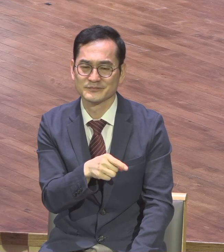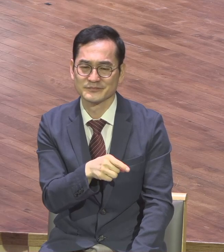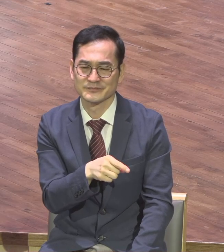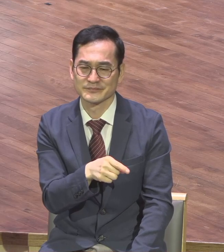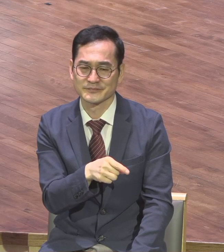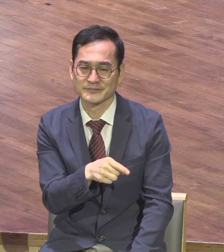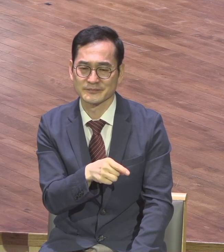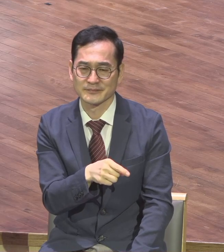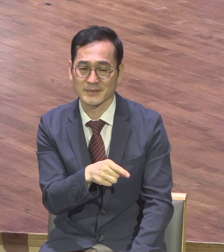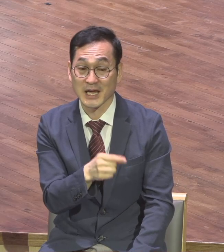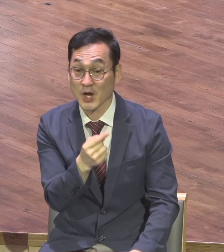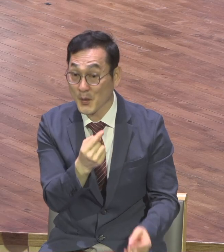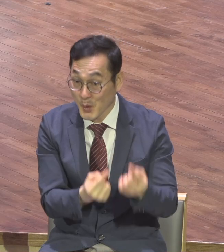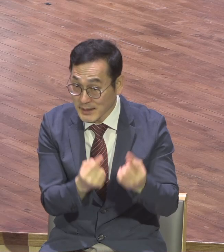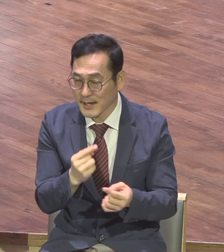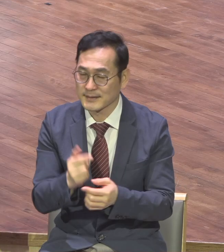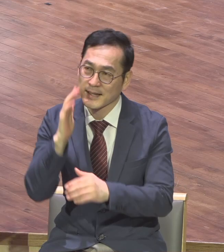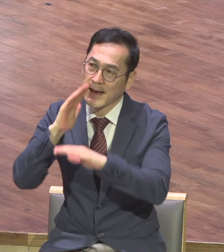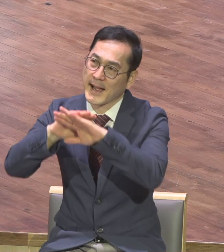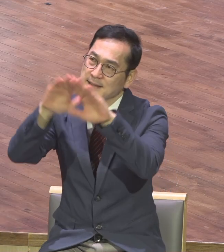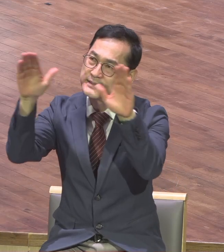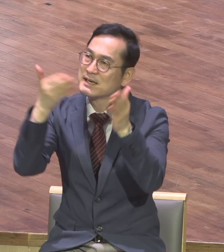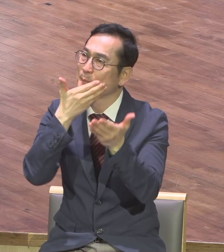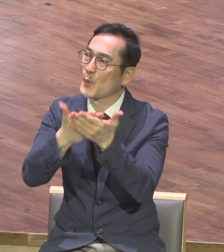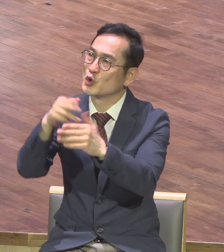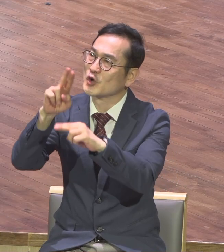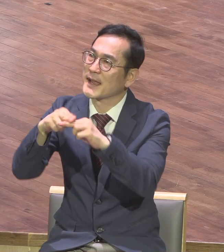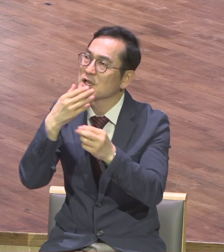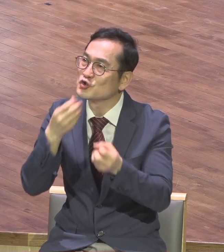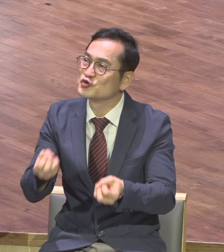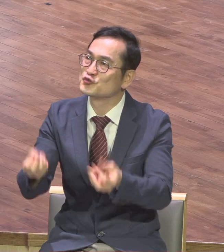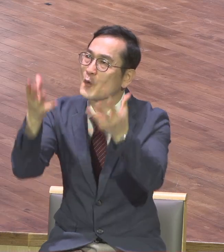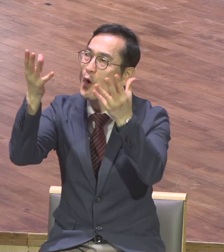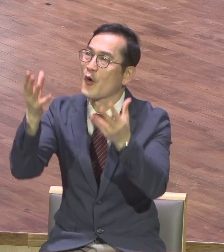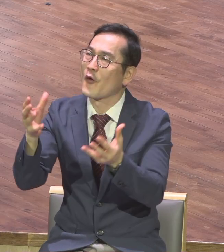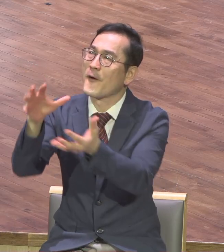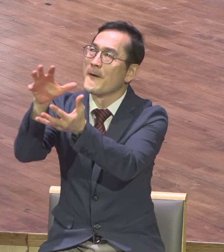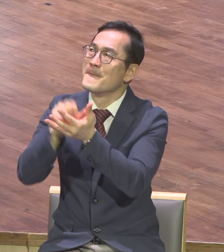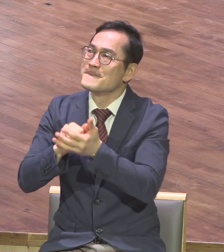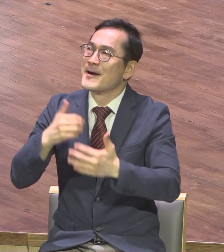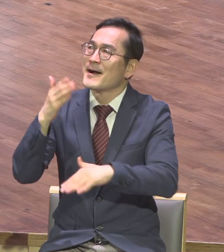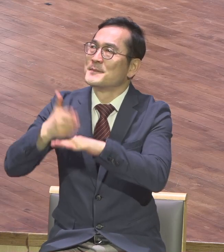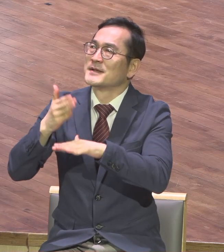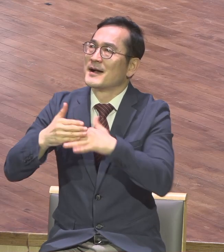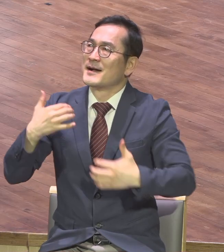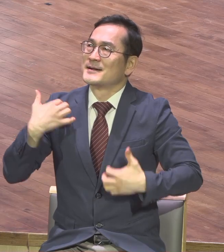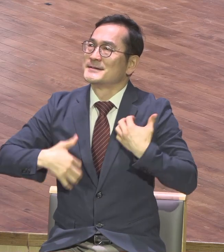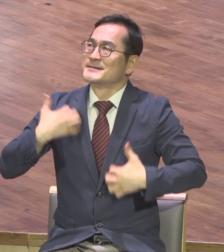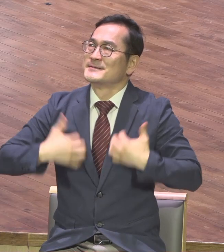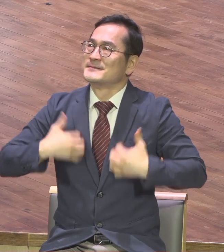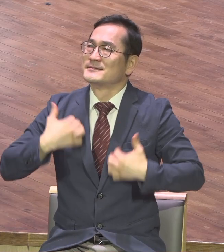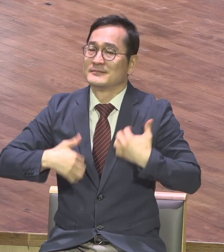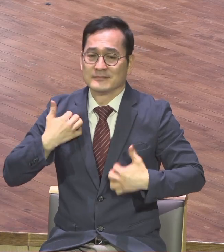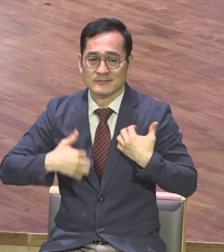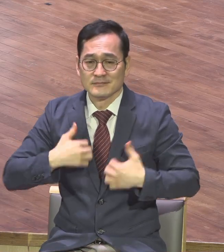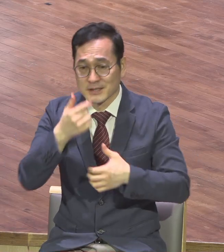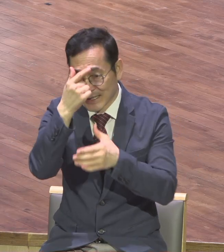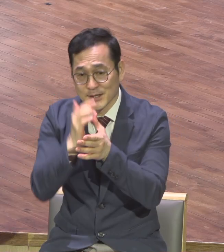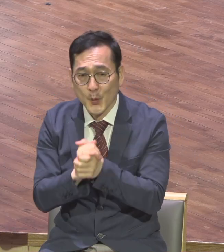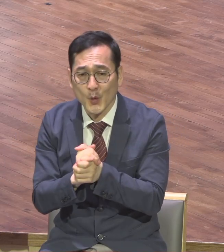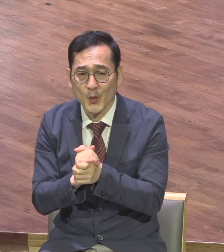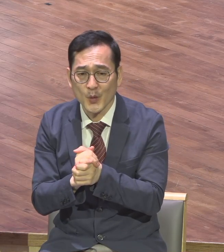돼요. 하늘 보좌의 축복을 누리는 차원이 다른 기도를 해야 돼요.